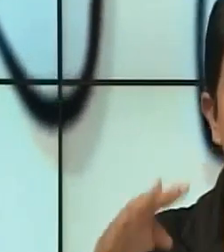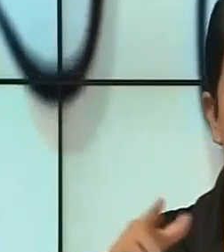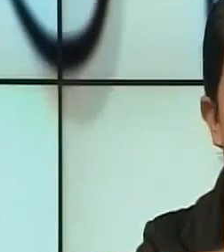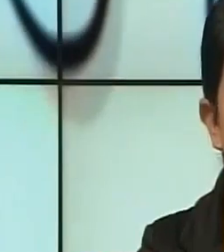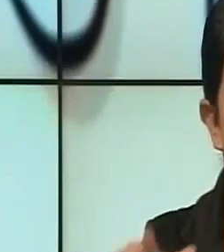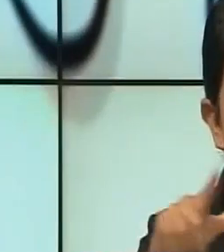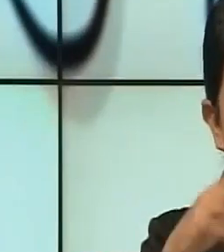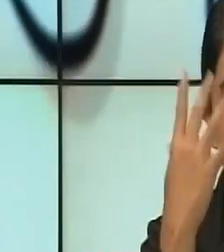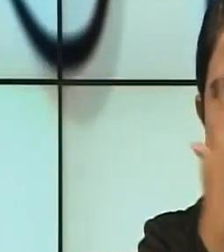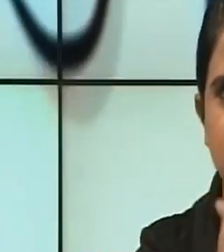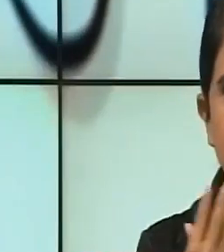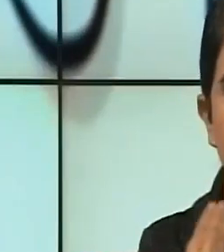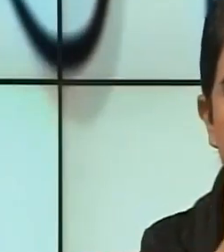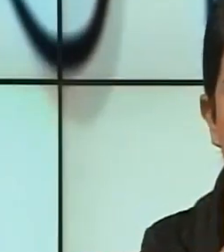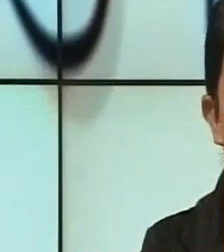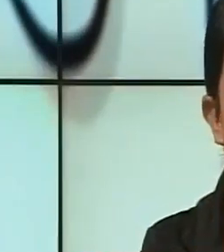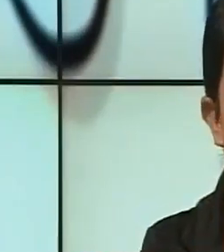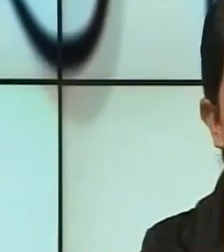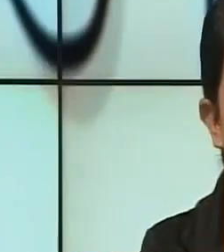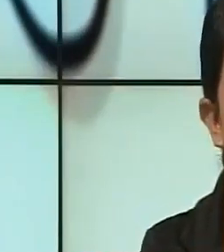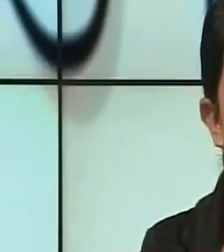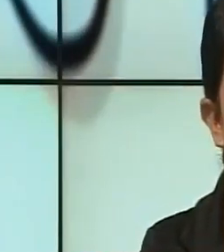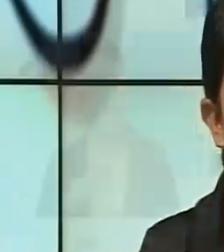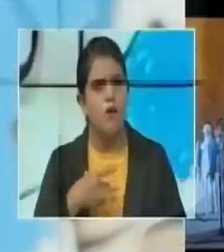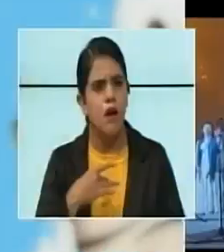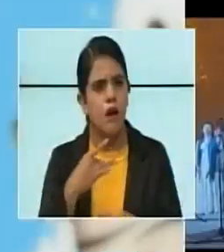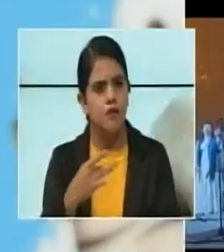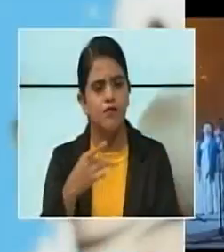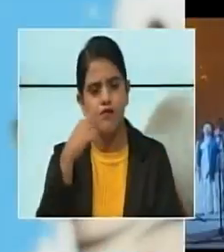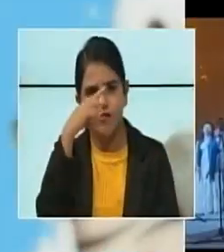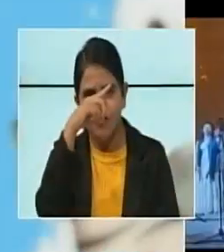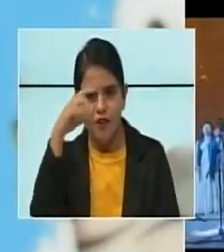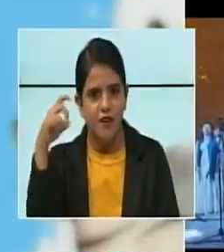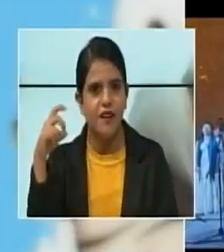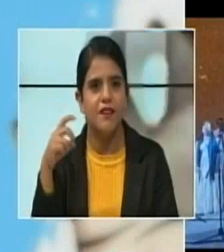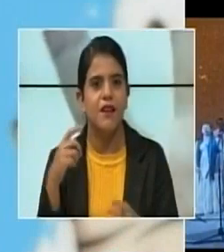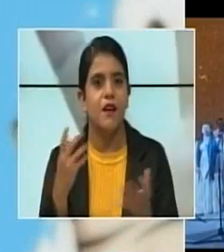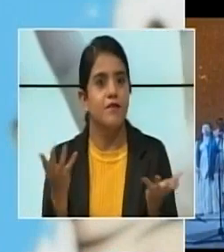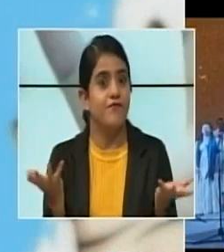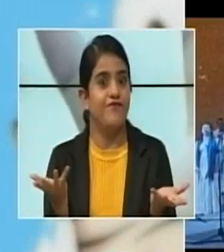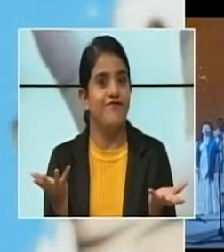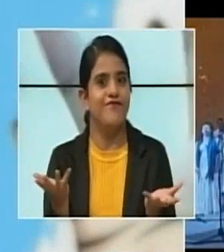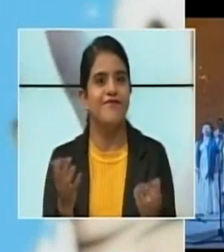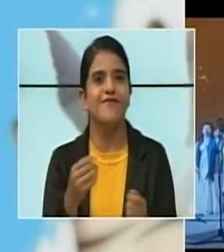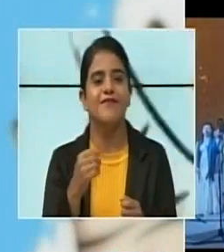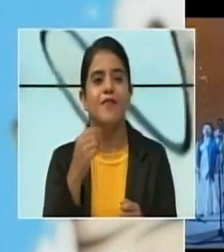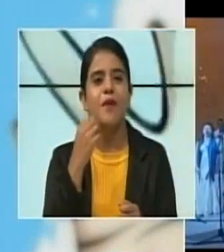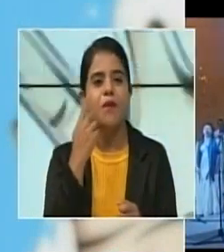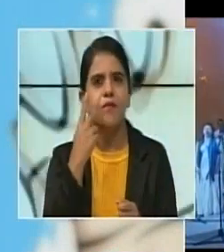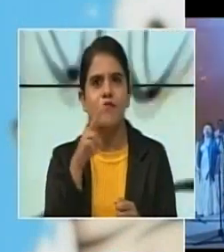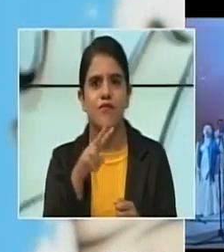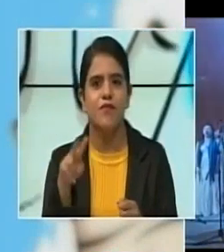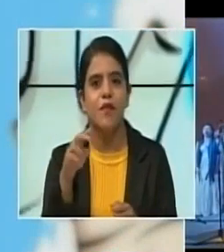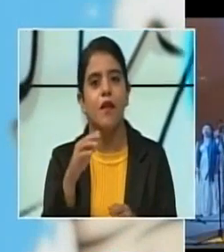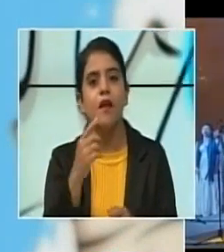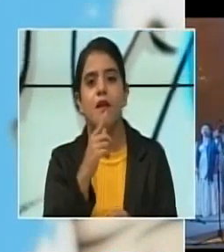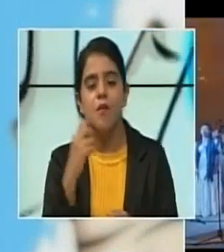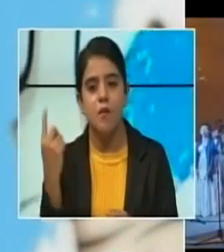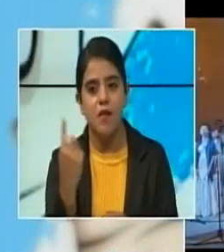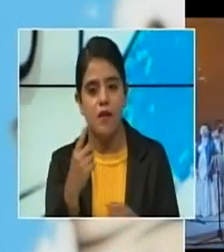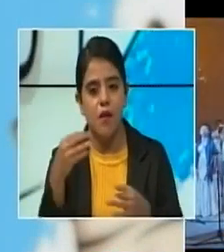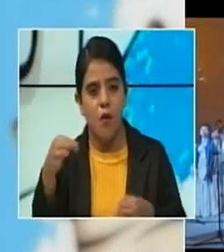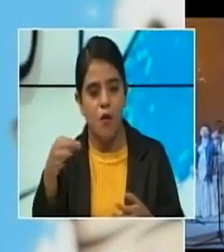dijo: acompáñame al teatro. Y pues yo fui, ¿verdad? Y cuando yo fui, ¡ay, qué interesante! Yo no sabía de ese